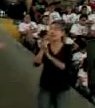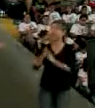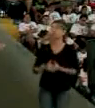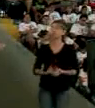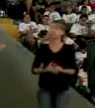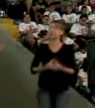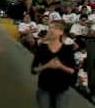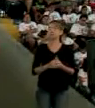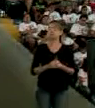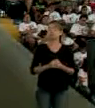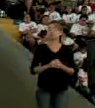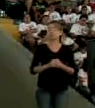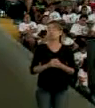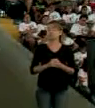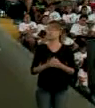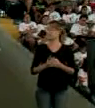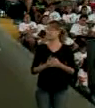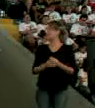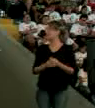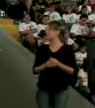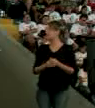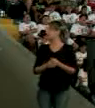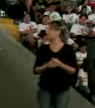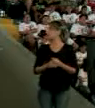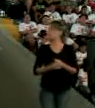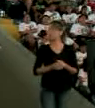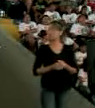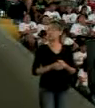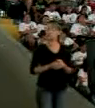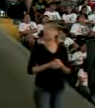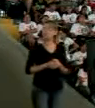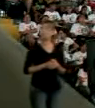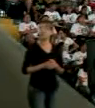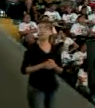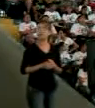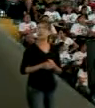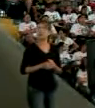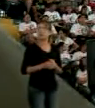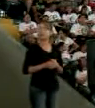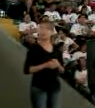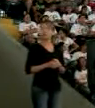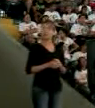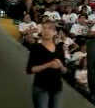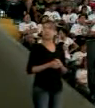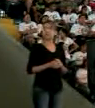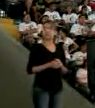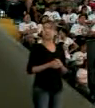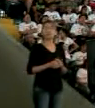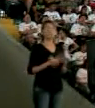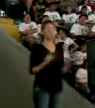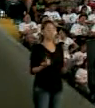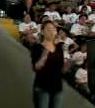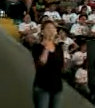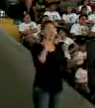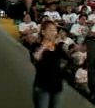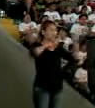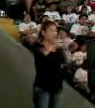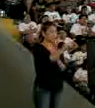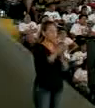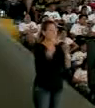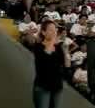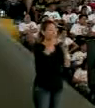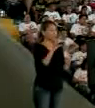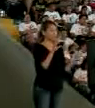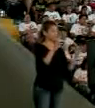perguntou. Ah tá, por que se chama conjuração baiana ou inconfidência baiana? Porque conjuração